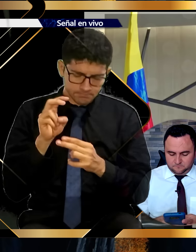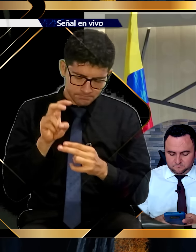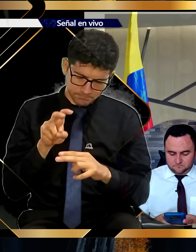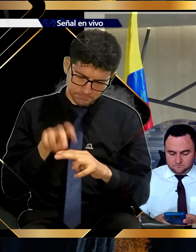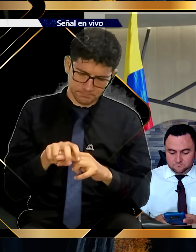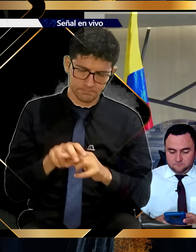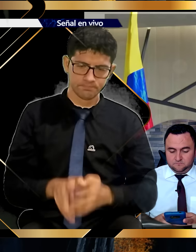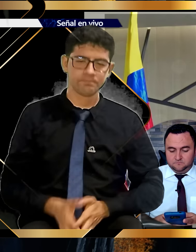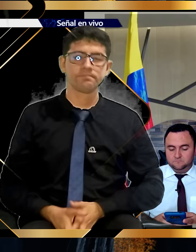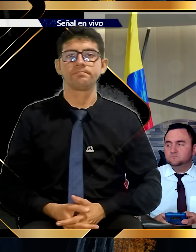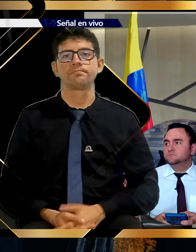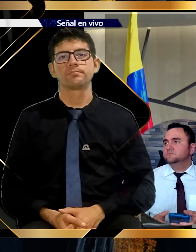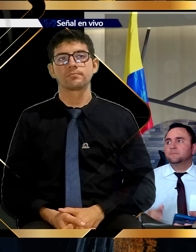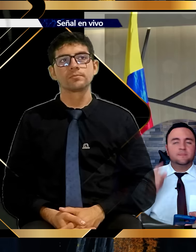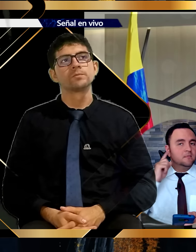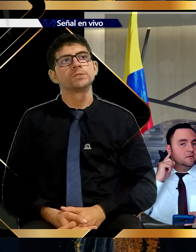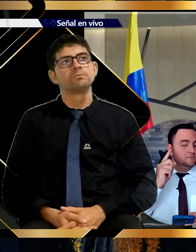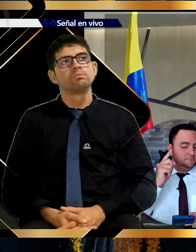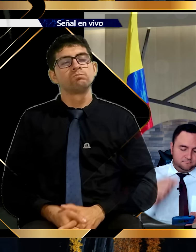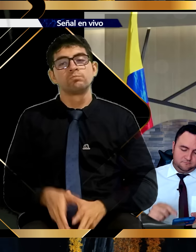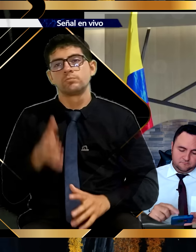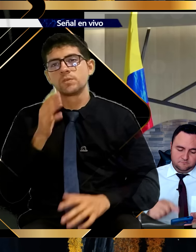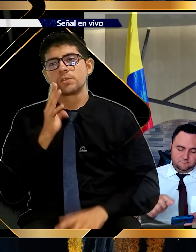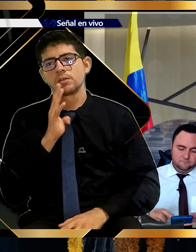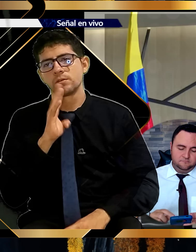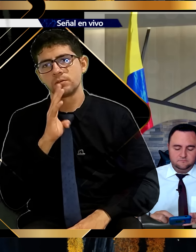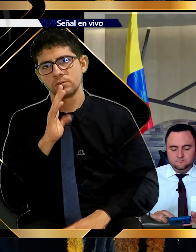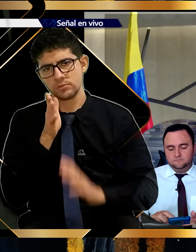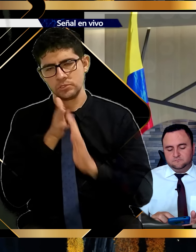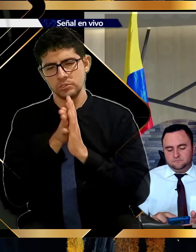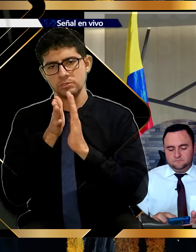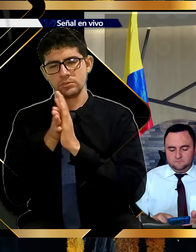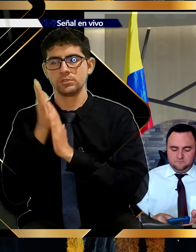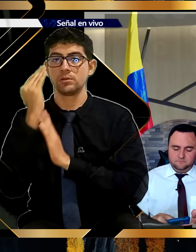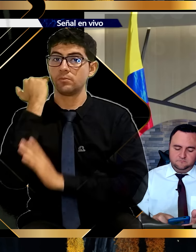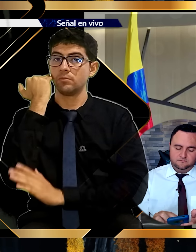hermanos. Bueno, hablando de las mujeres.